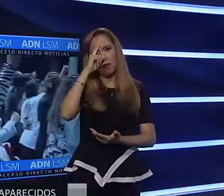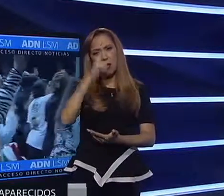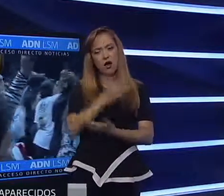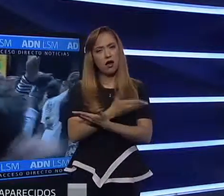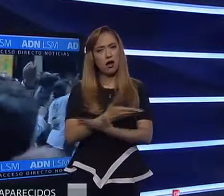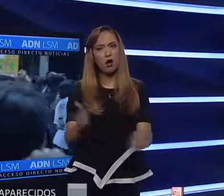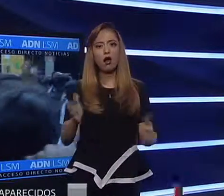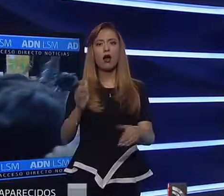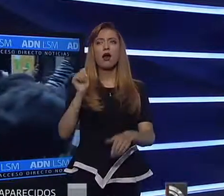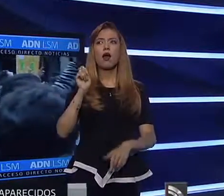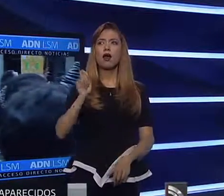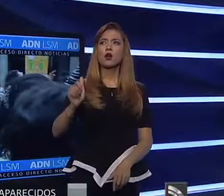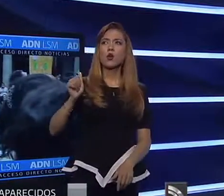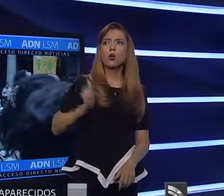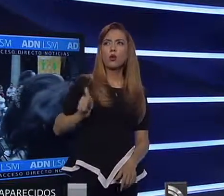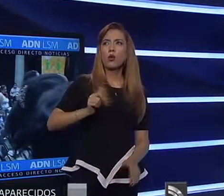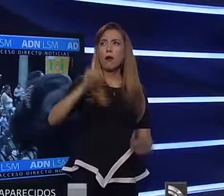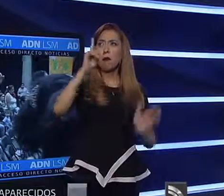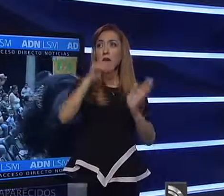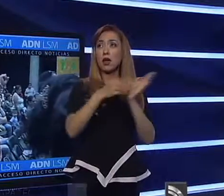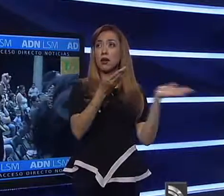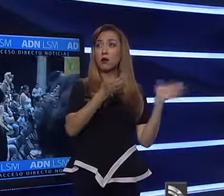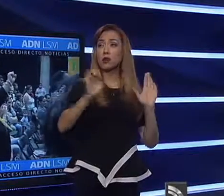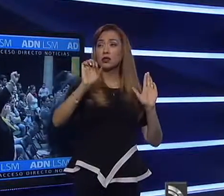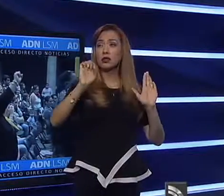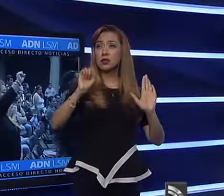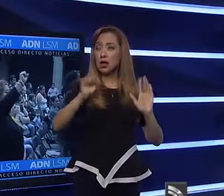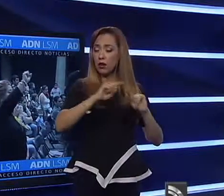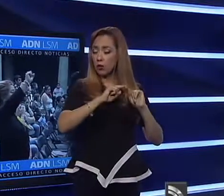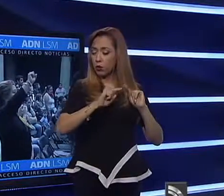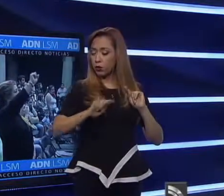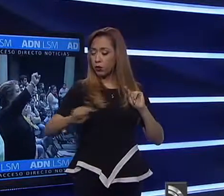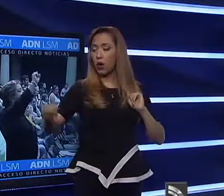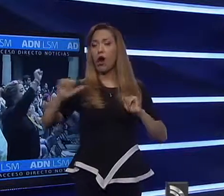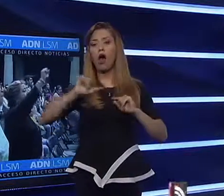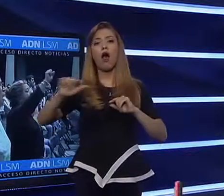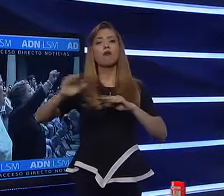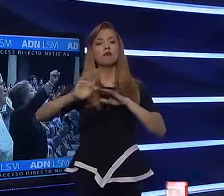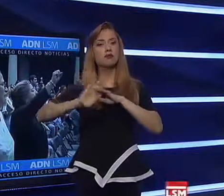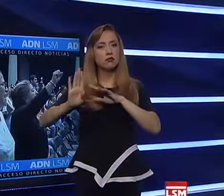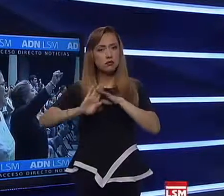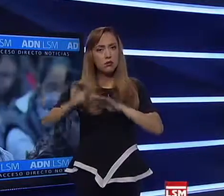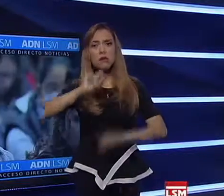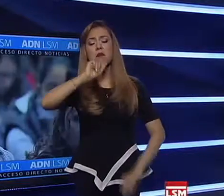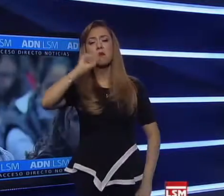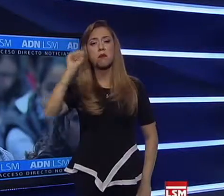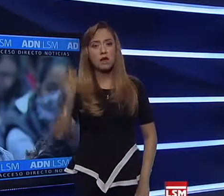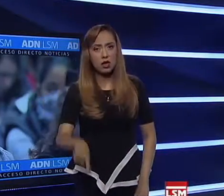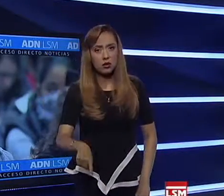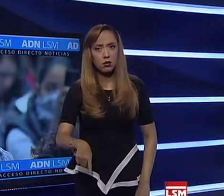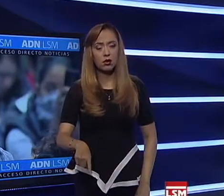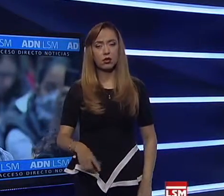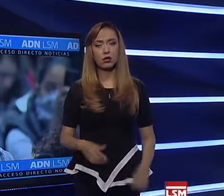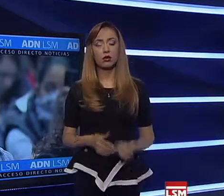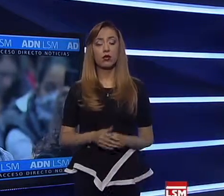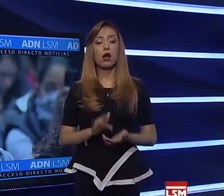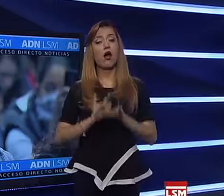y migrantes. Reconocer al desaparecido como sujeto de derechos, contemplar apoyo a familiares